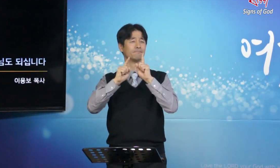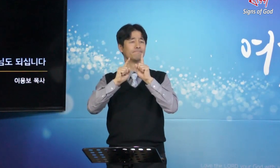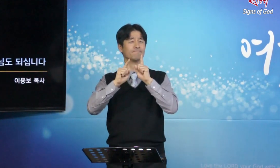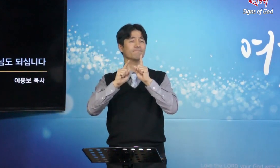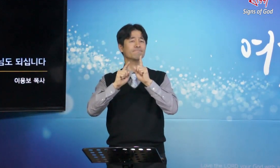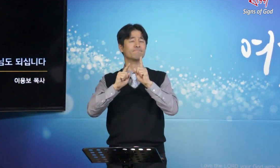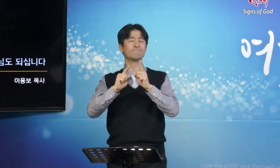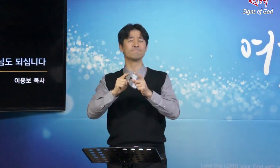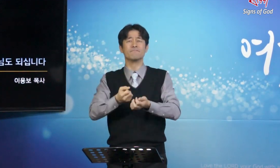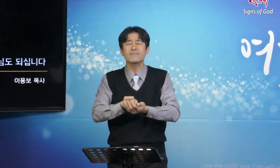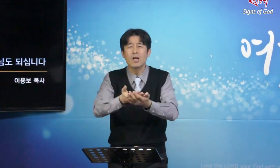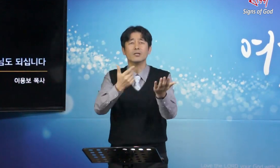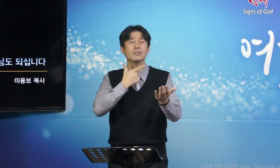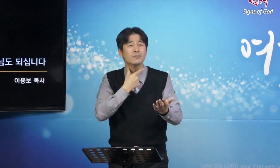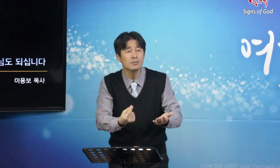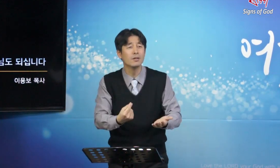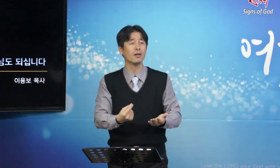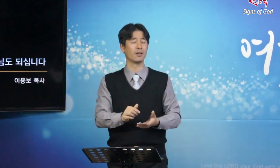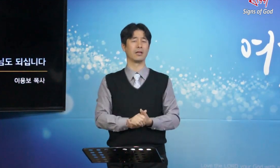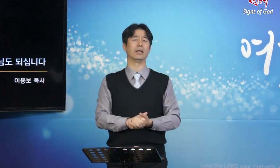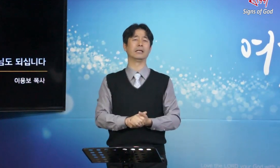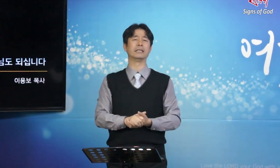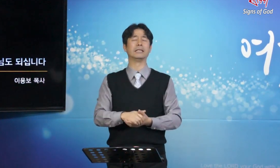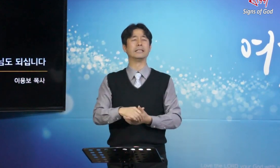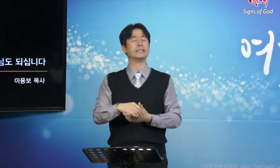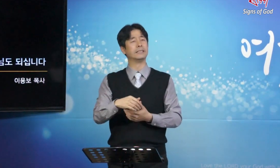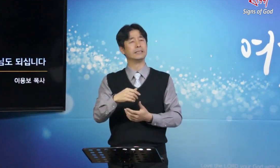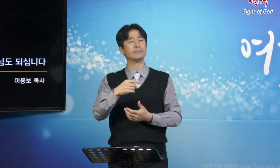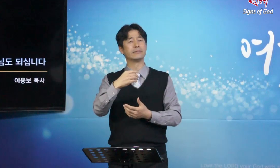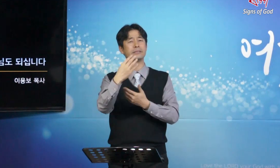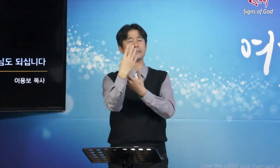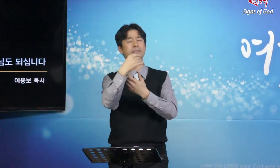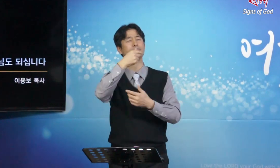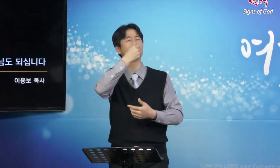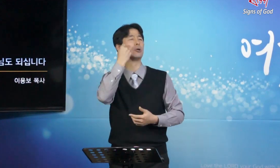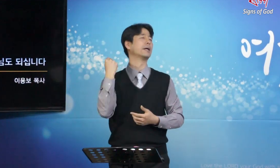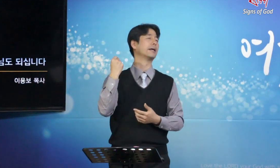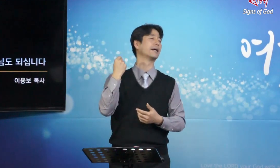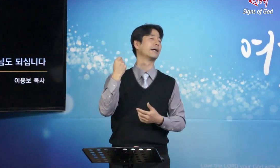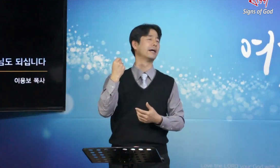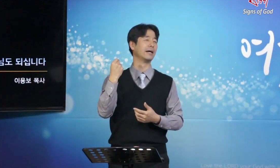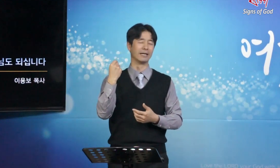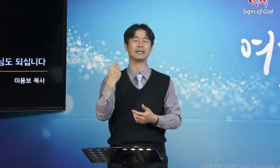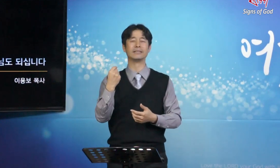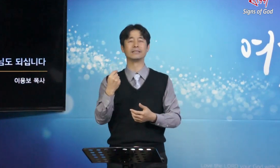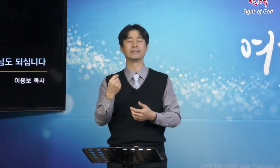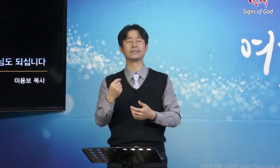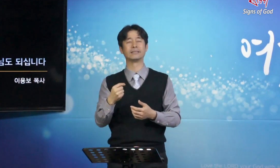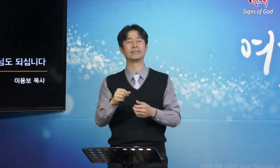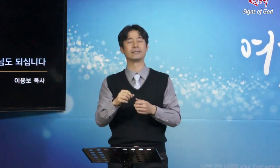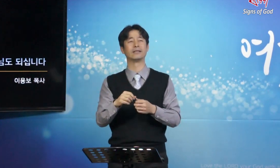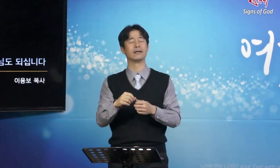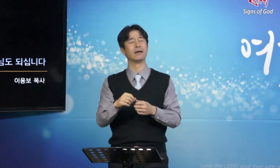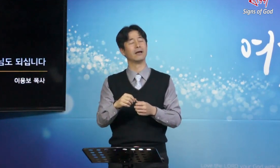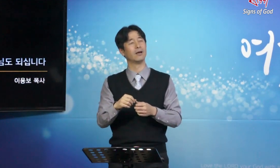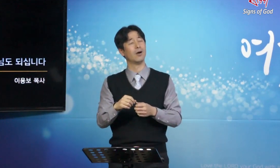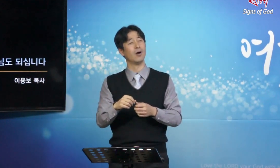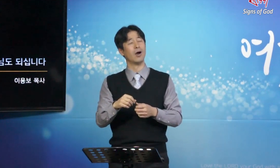하나님의 말씀이 전해져야 하는데 많은 것들이 아직은 부족합니다.